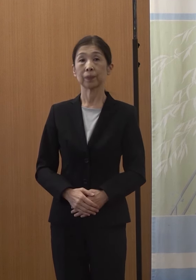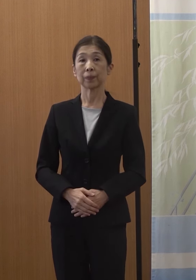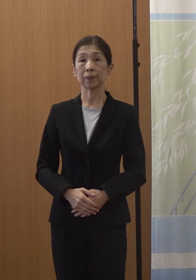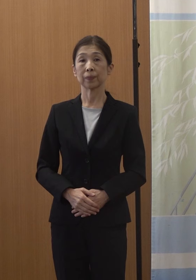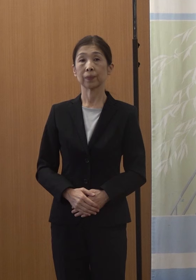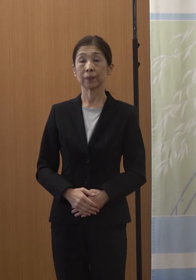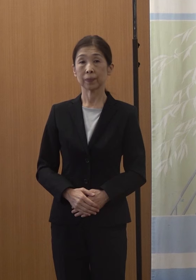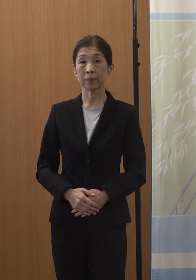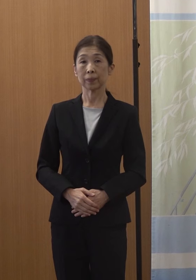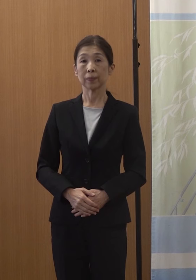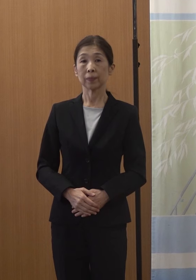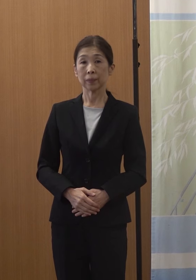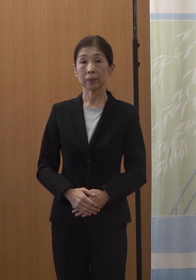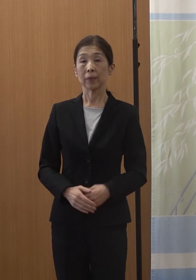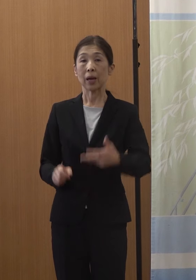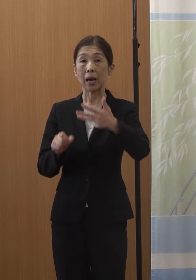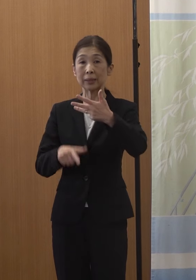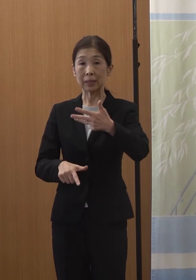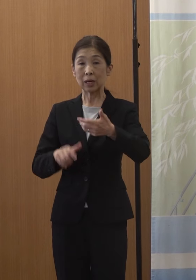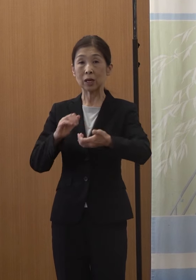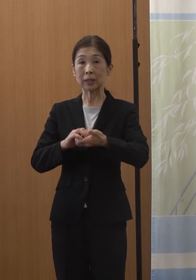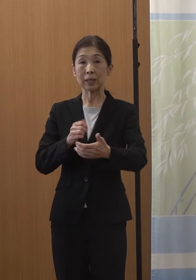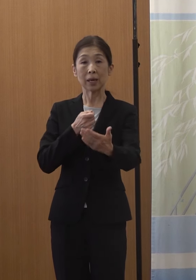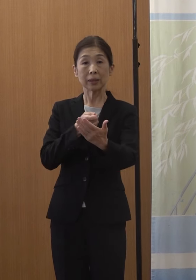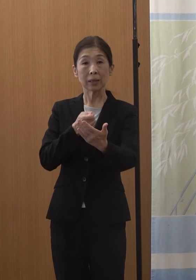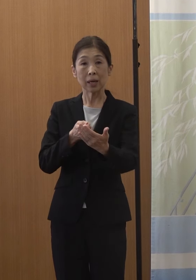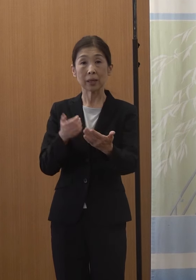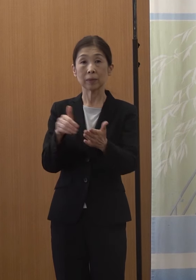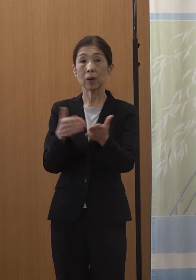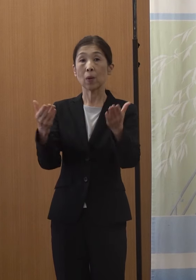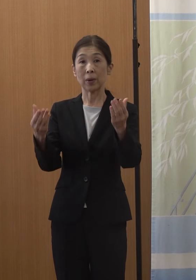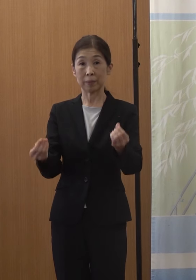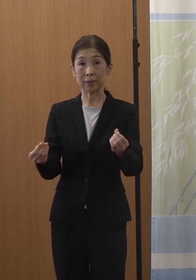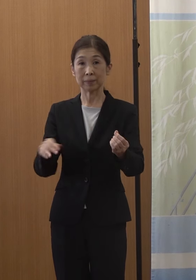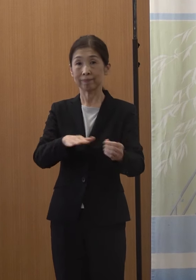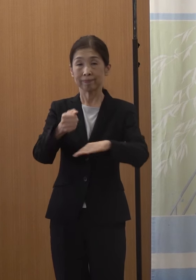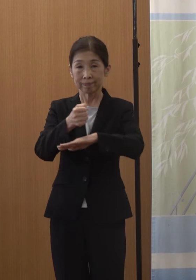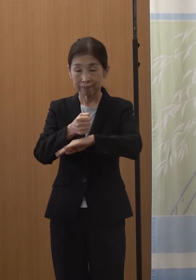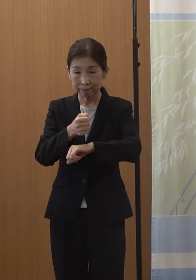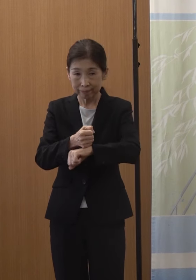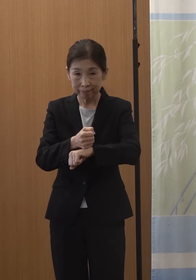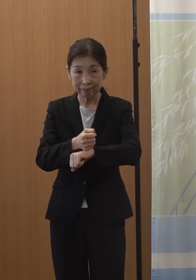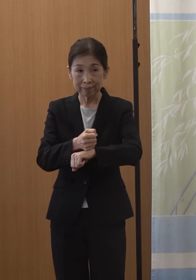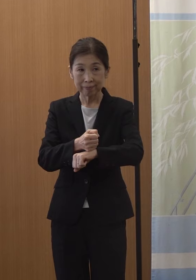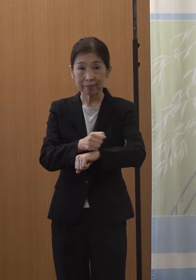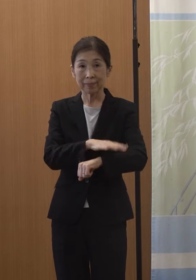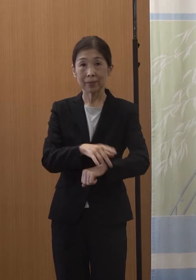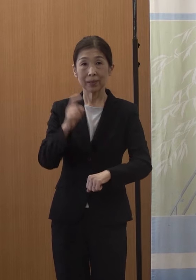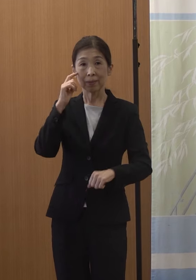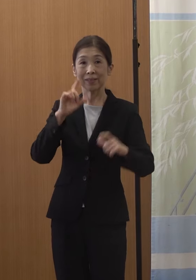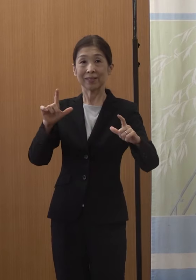それでは以上をもちまして8月の定例記者会見の方を終了いたします。どうもお疲れ様でした。 今気づいたらずっと